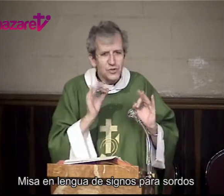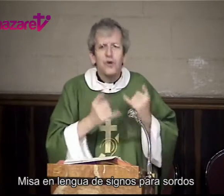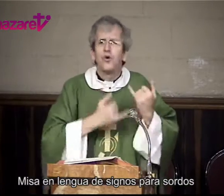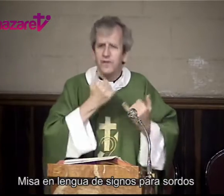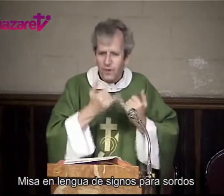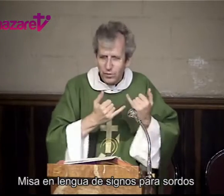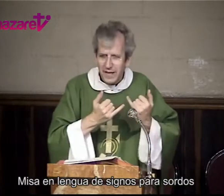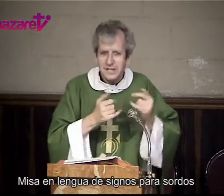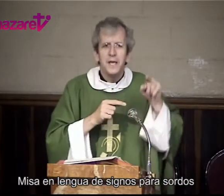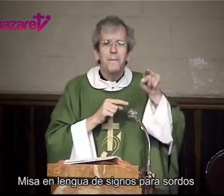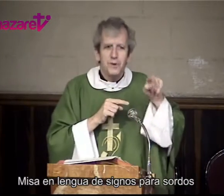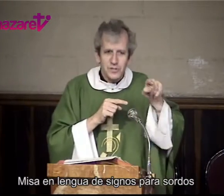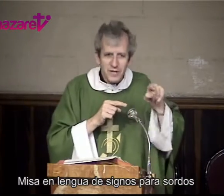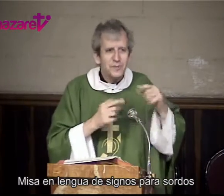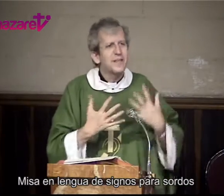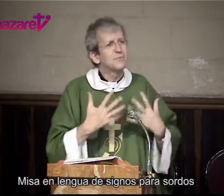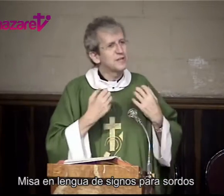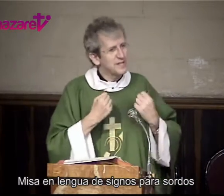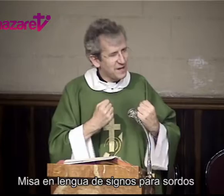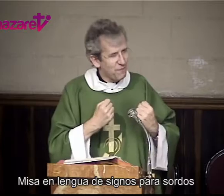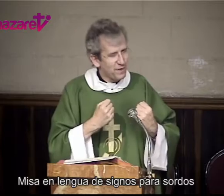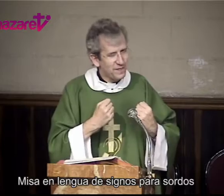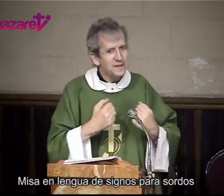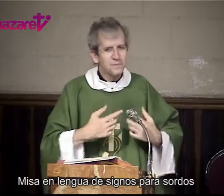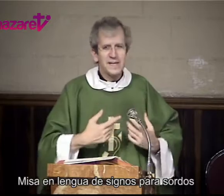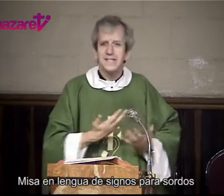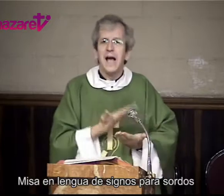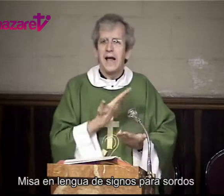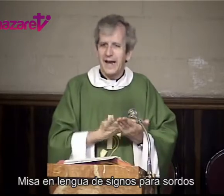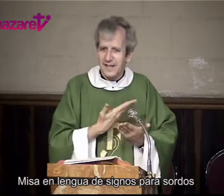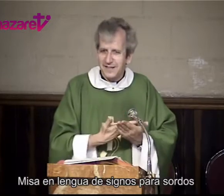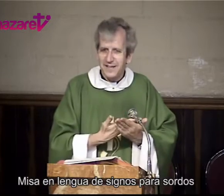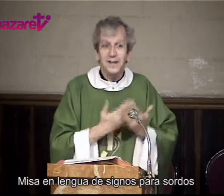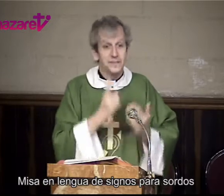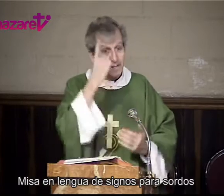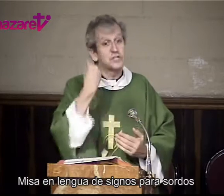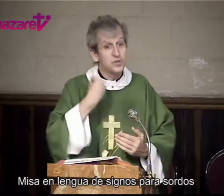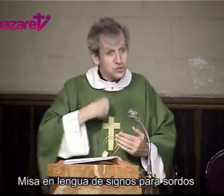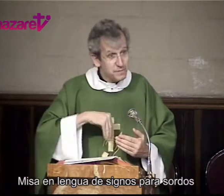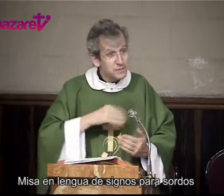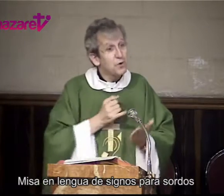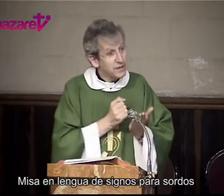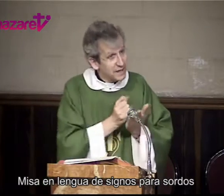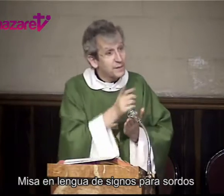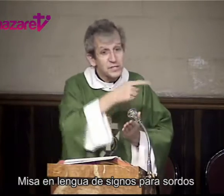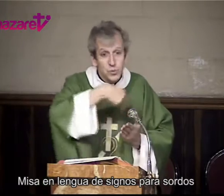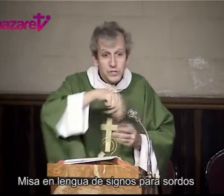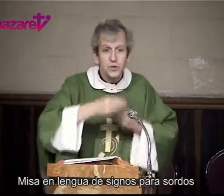con dificultades, pero es ahí donde tenemos esa fuerza, esa garantía de que es Dios mismo que a través nuestro